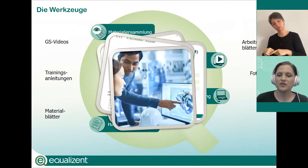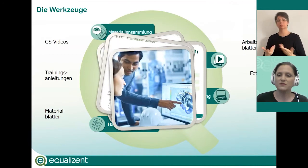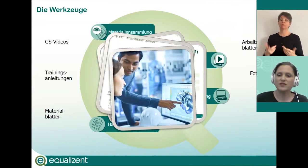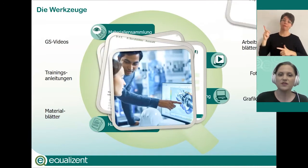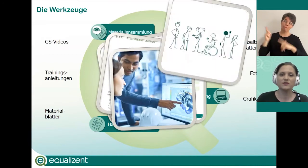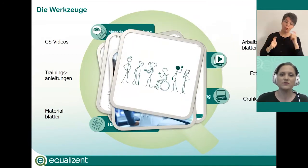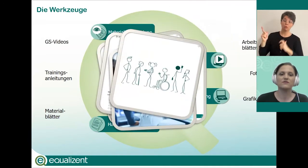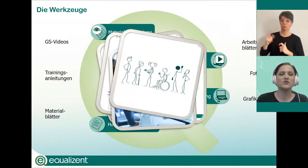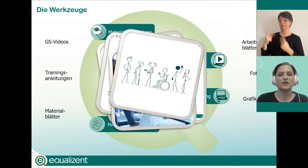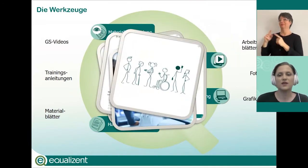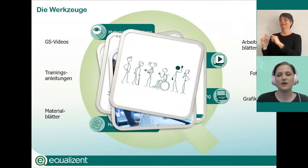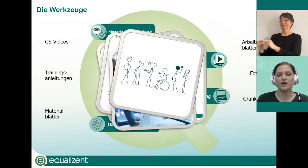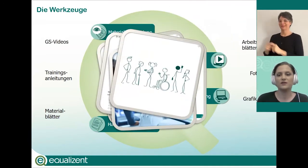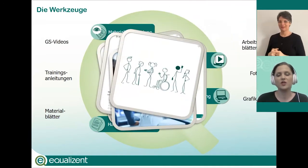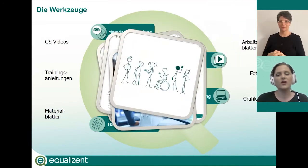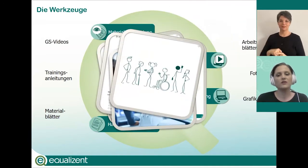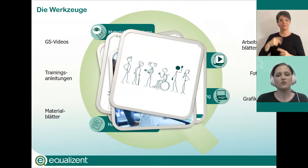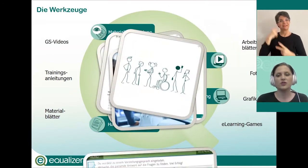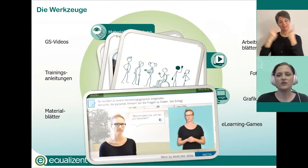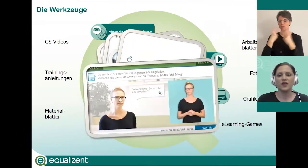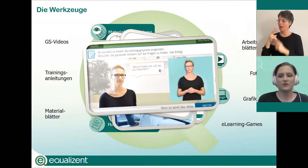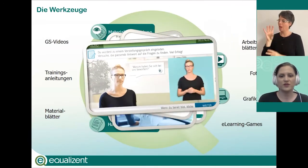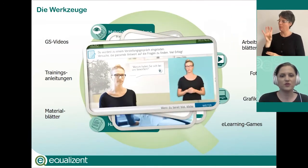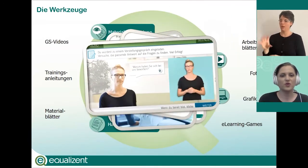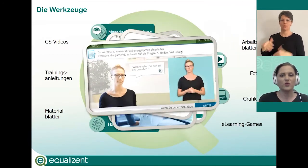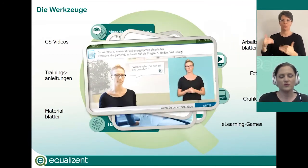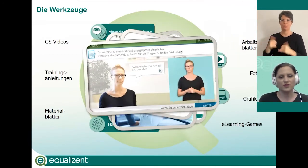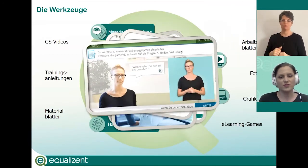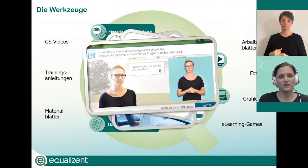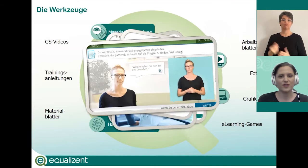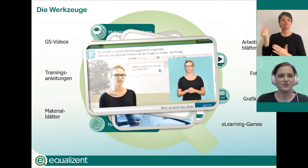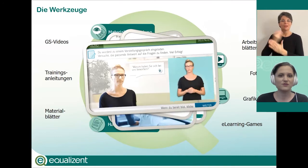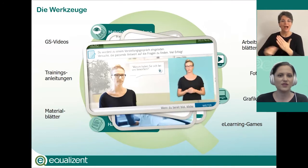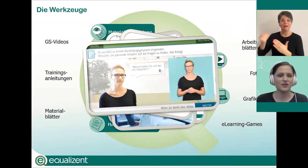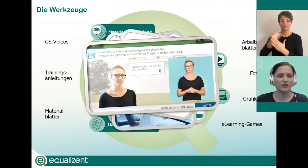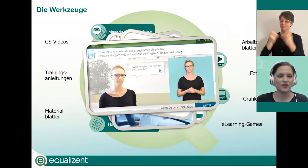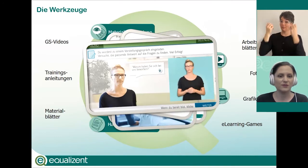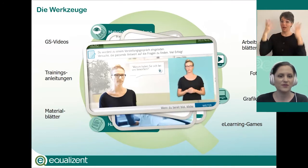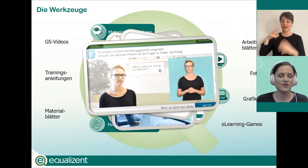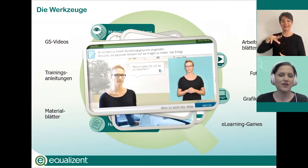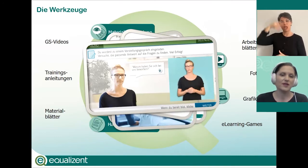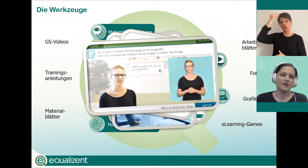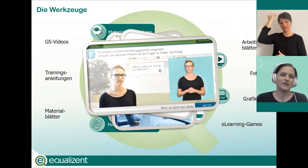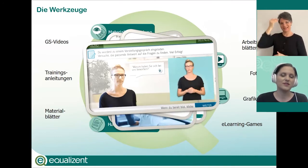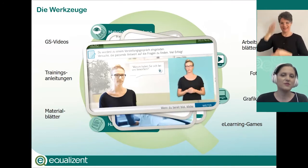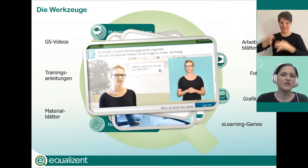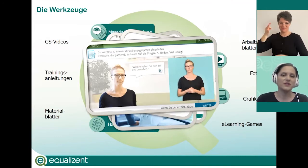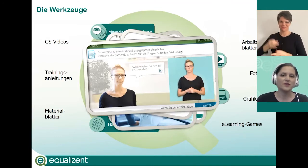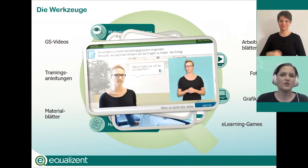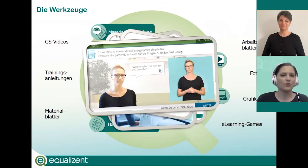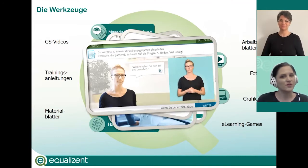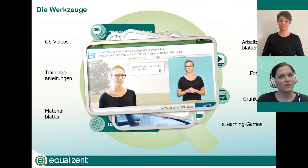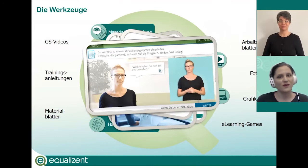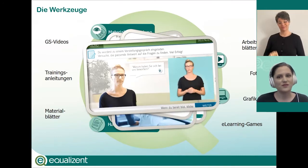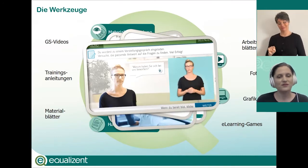Fotos, ganz wichtig, unser visuelles Arbeiten, natürlich auch Grafiken und nicht zu vergessen unsere E-Learning Games. Die bilden